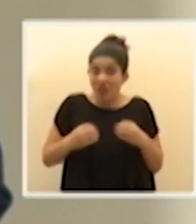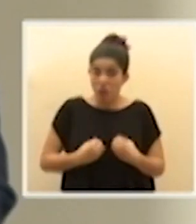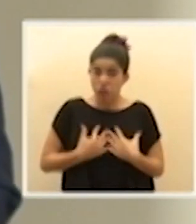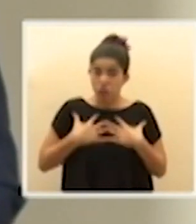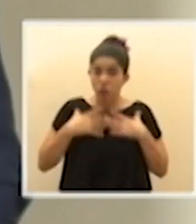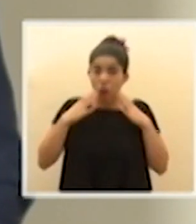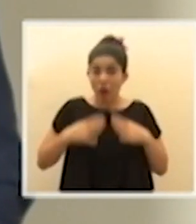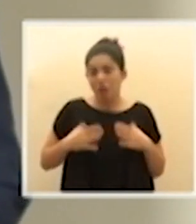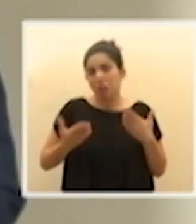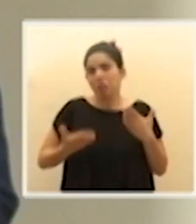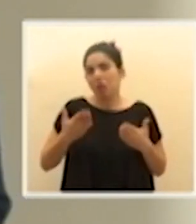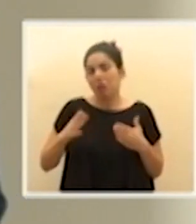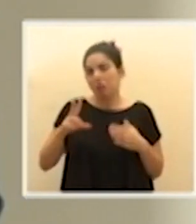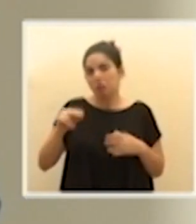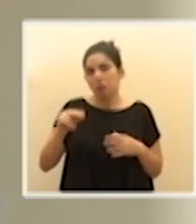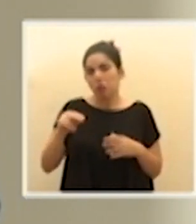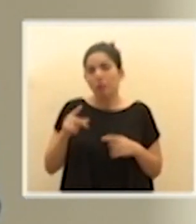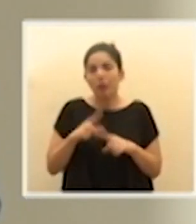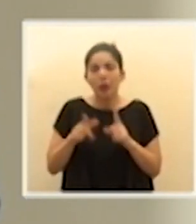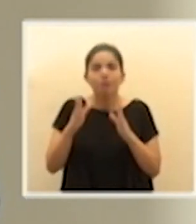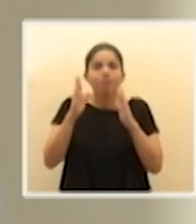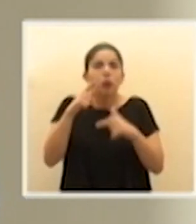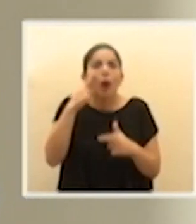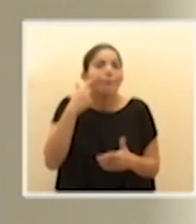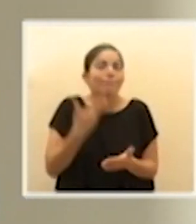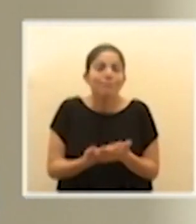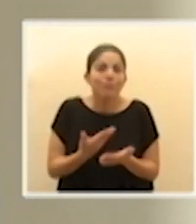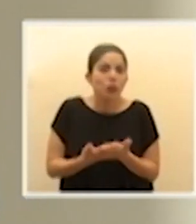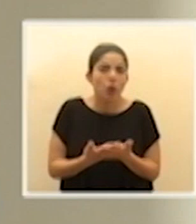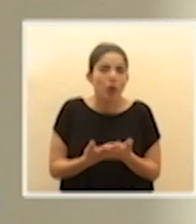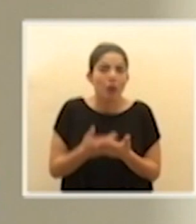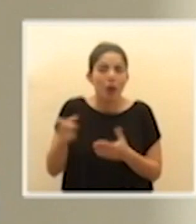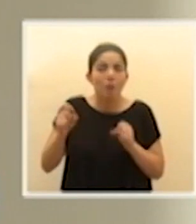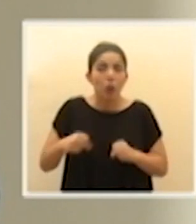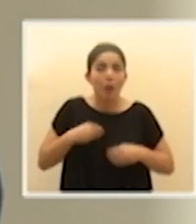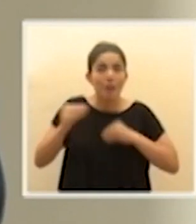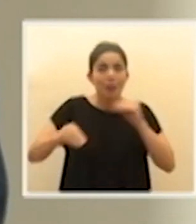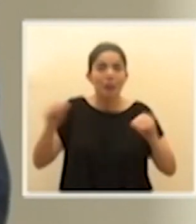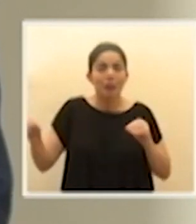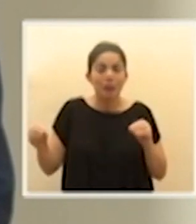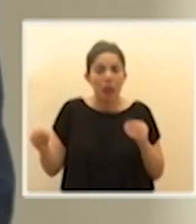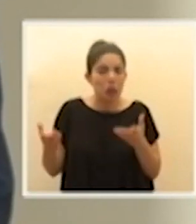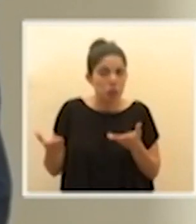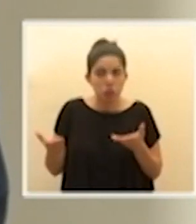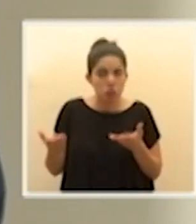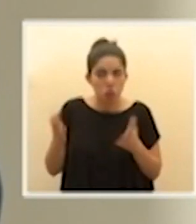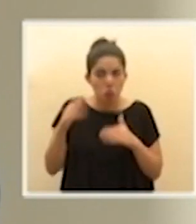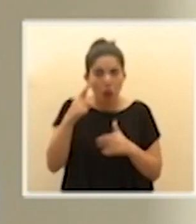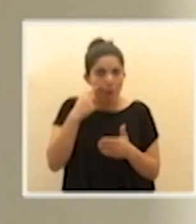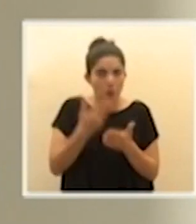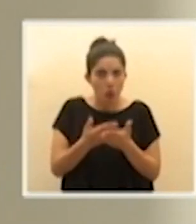su cuerpo. No hay evidencia de que sean contagiosos o de que